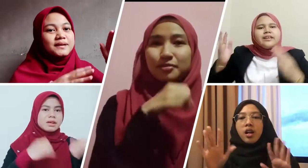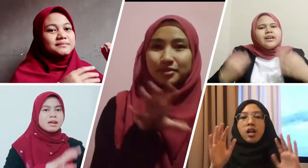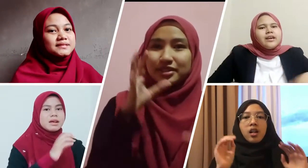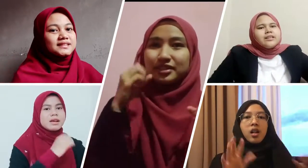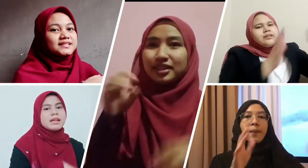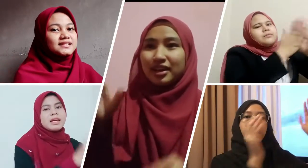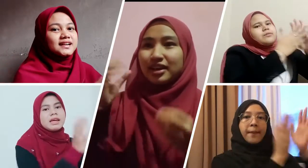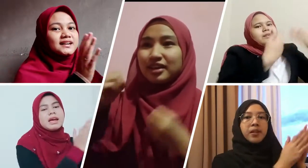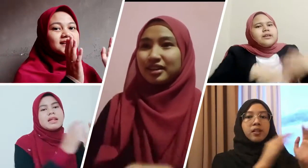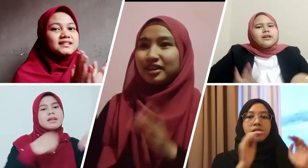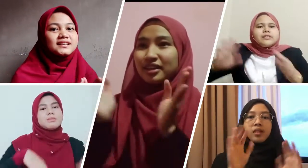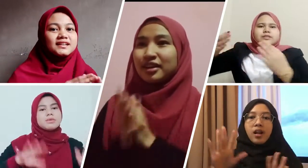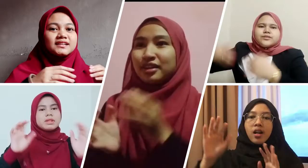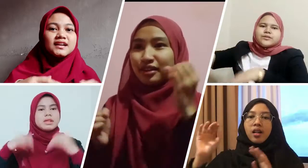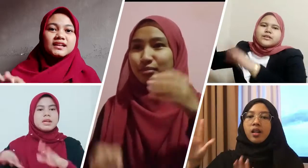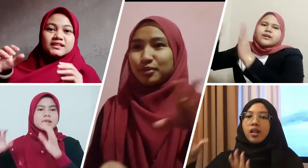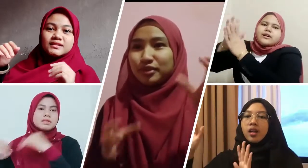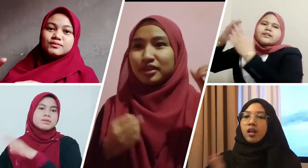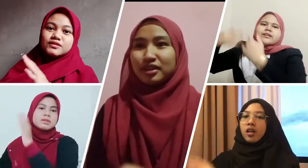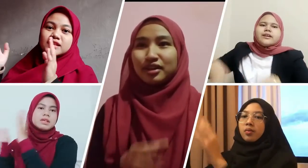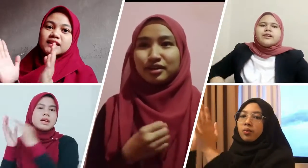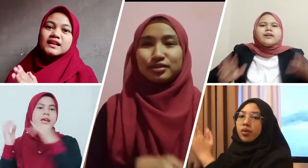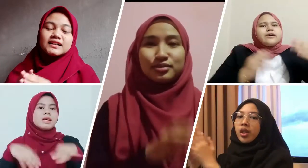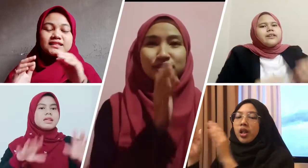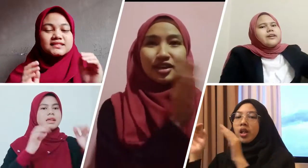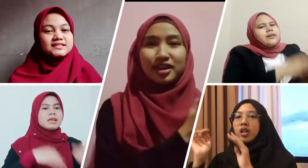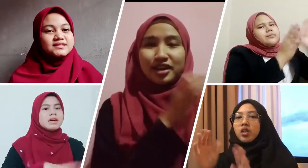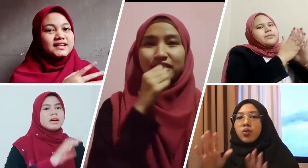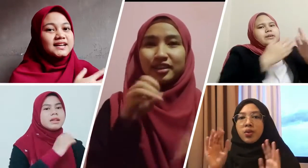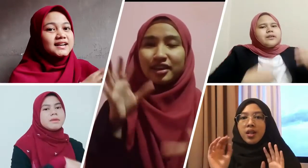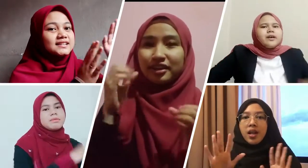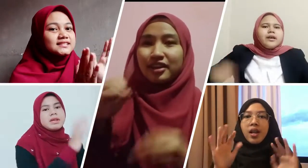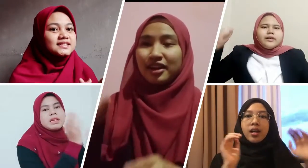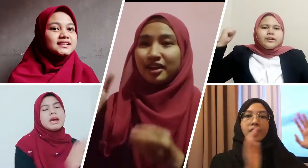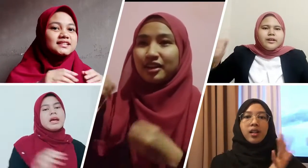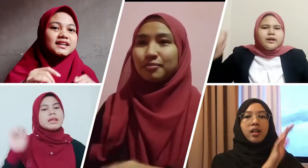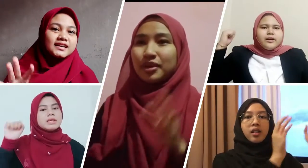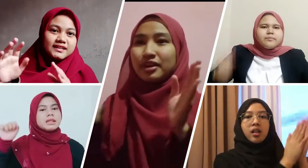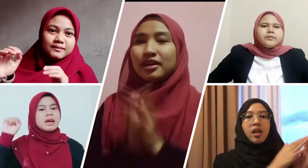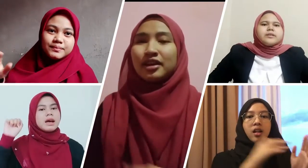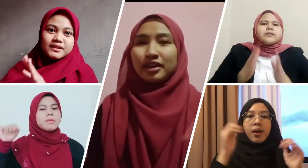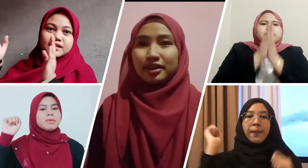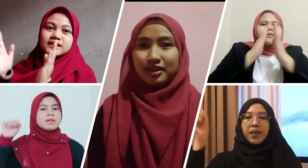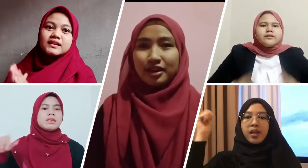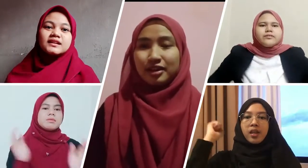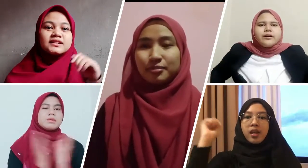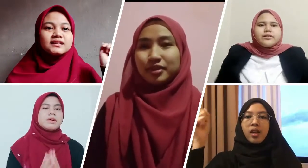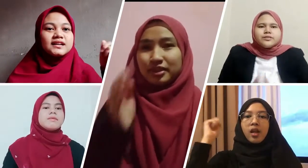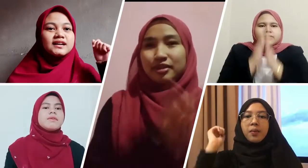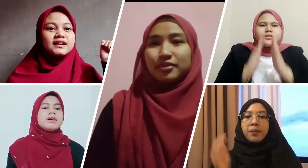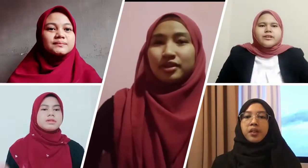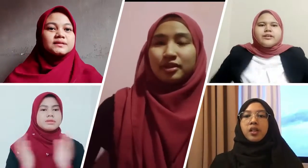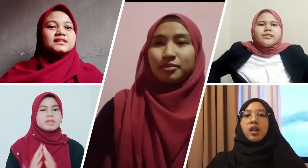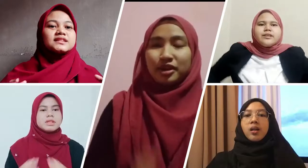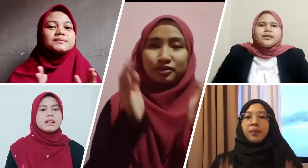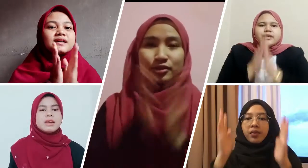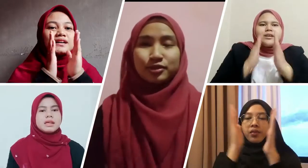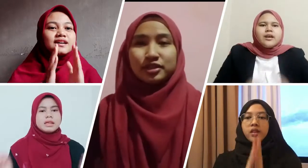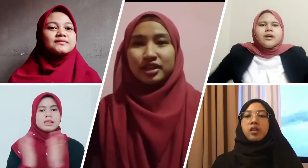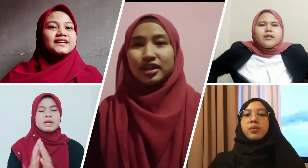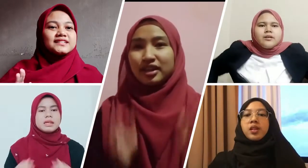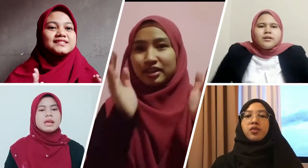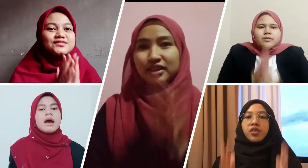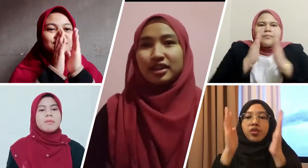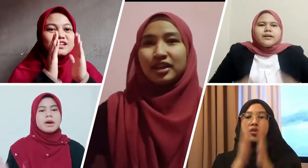kakak 8 beradik. Terbuktilah kesusahan yang dihadapi. Kenapa tiba-tiba